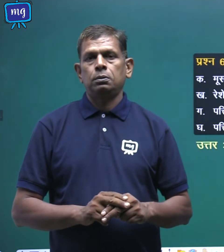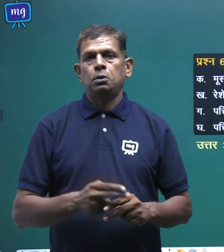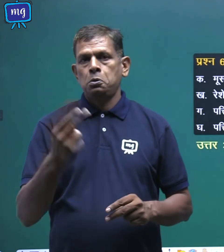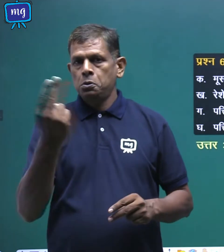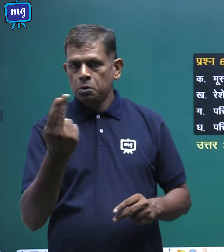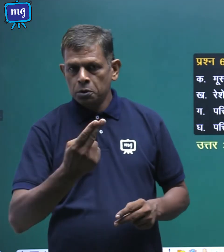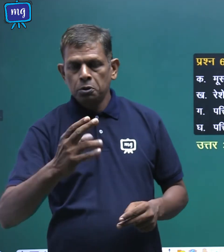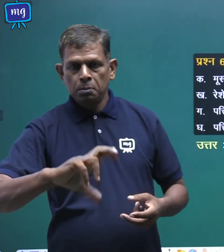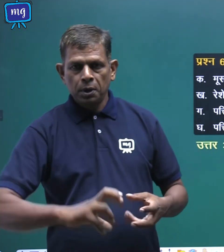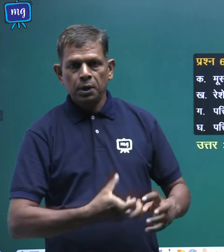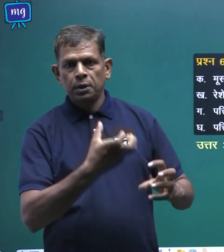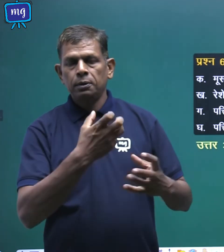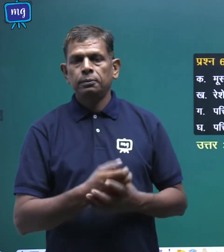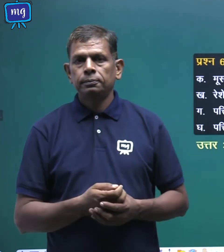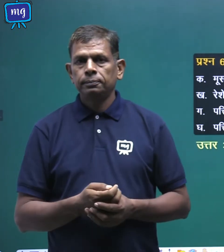चित्र बनाइए।